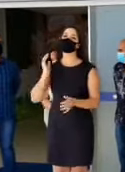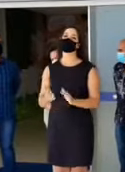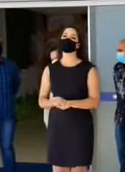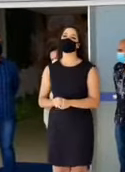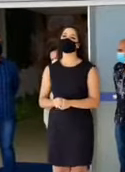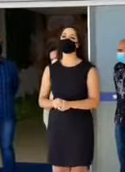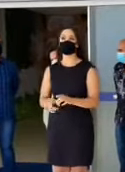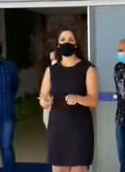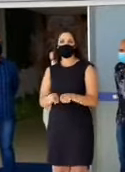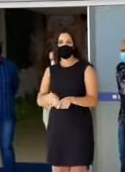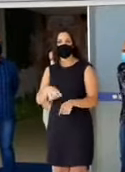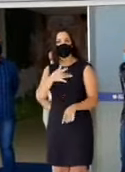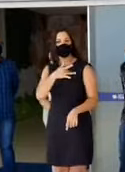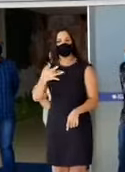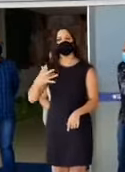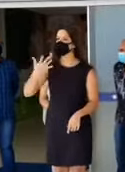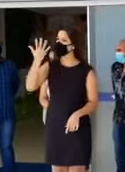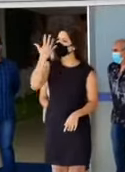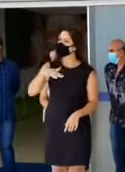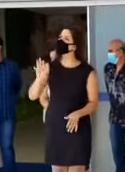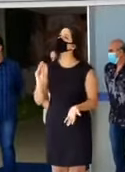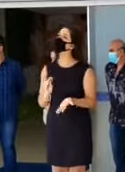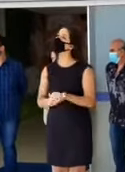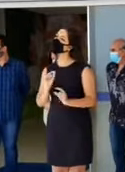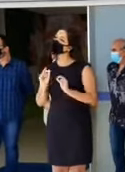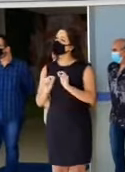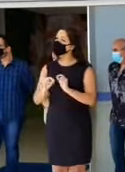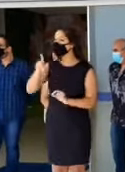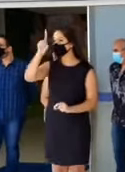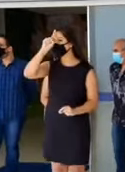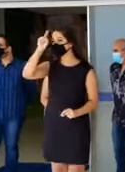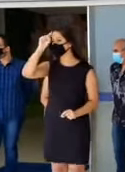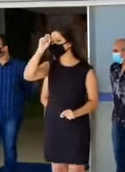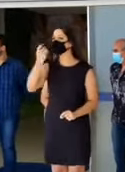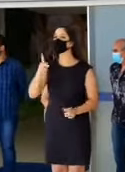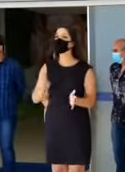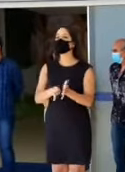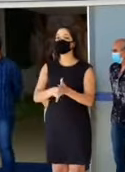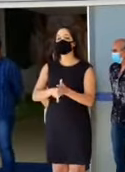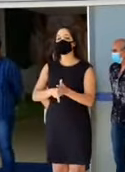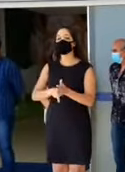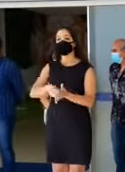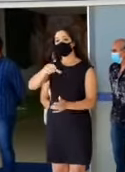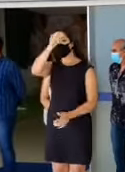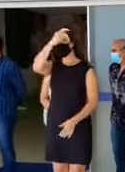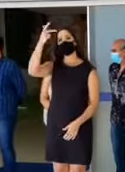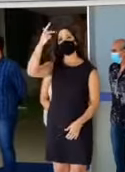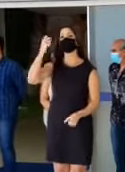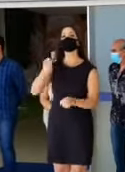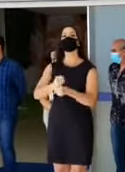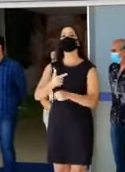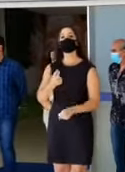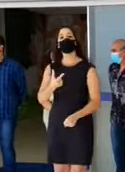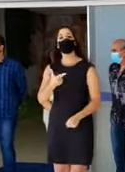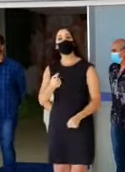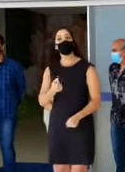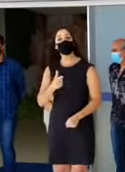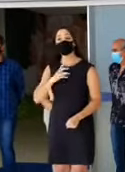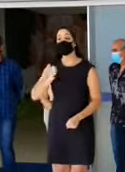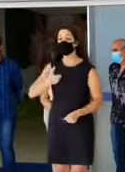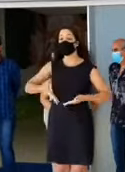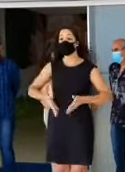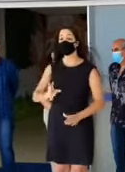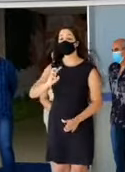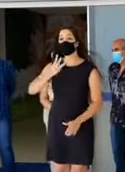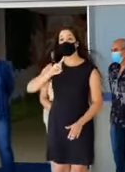Impossível falarmos sobre saúde infantil sem citar o Hospital Municipal, que só em 2020 realizou quase 3 mil